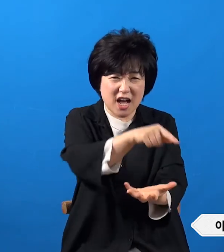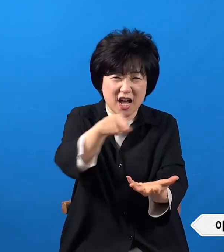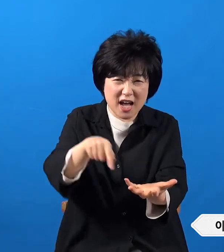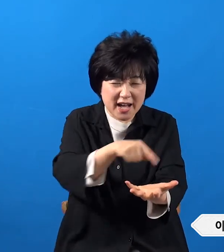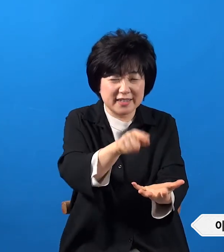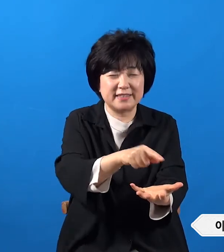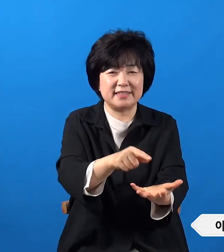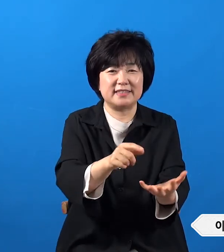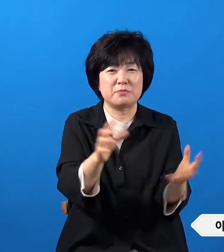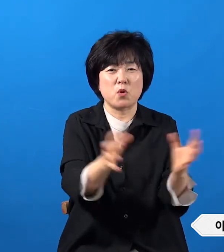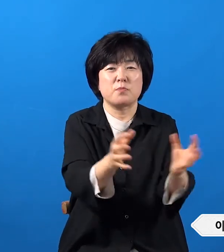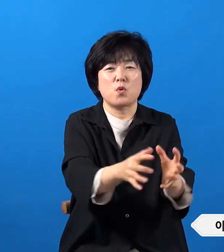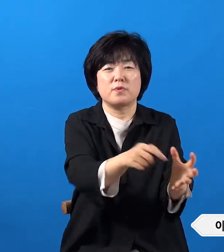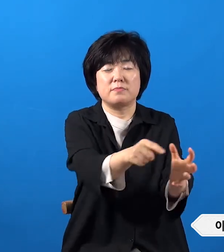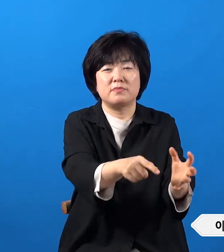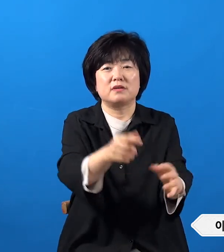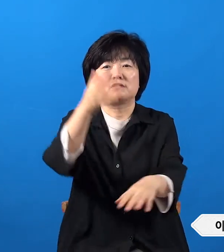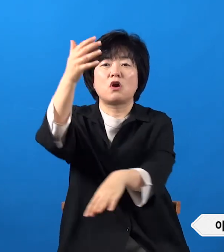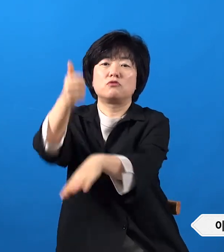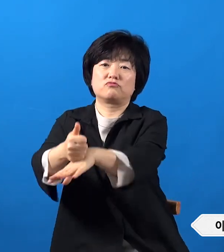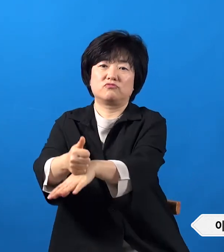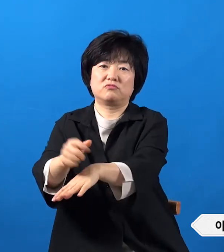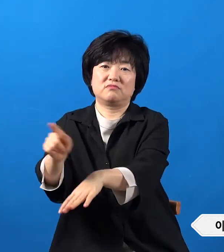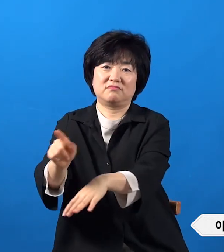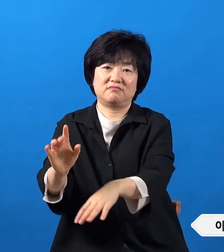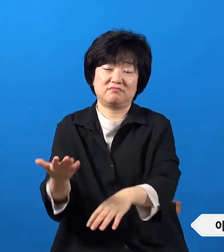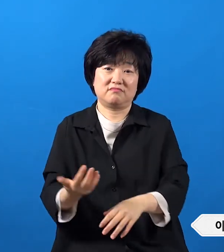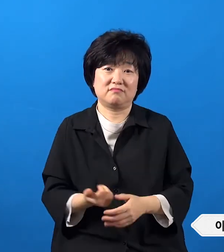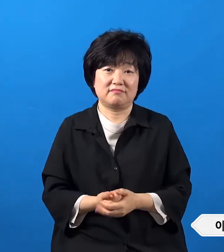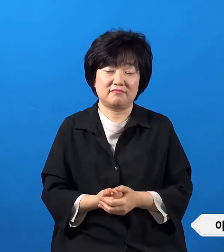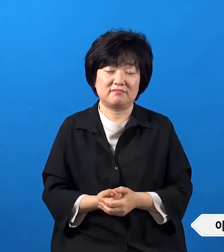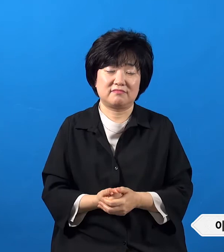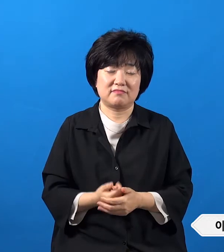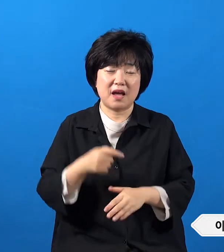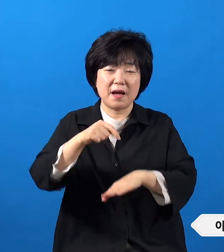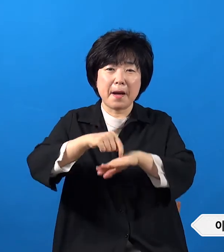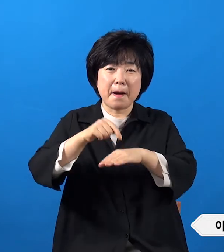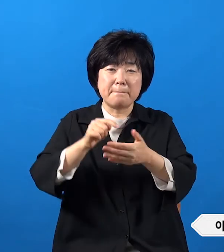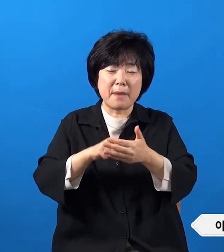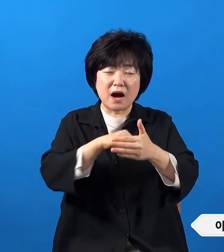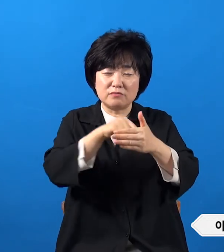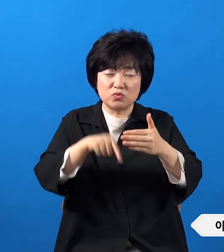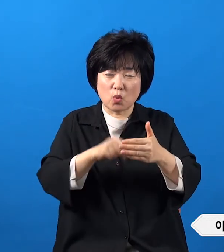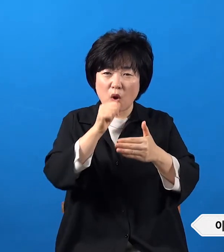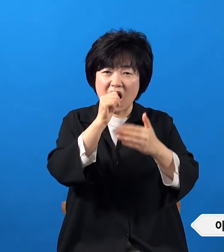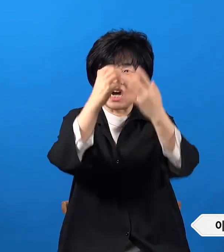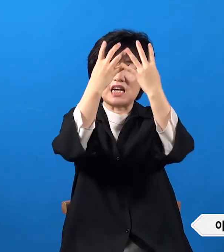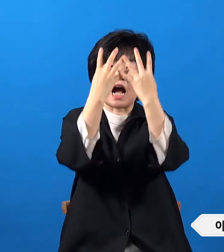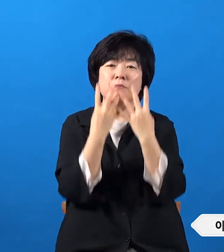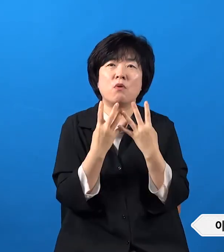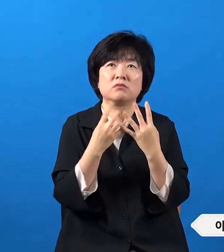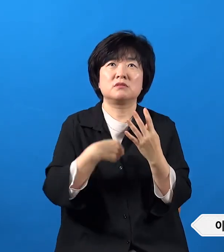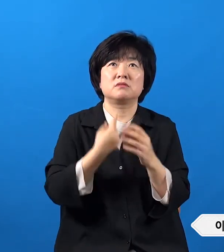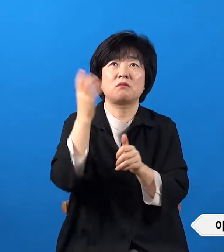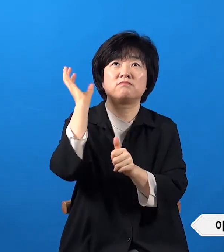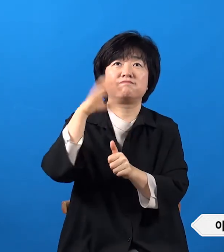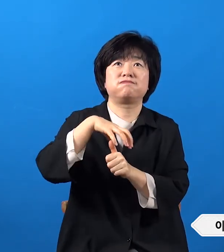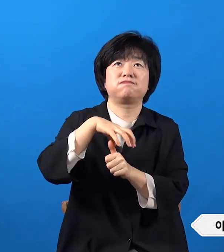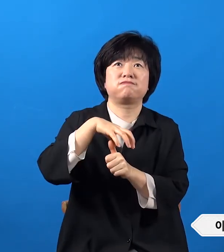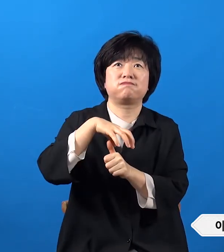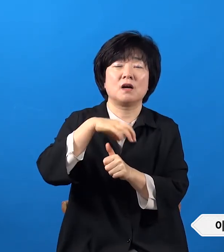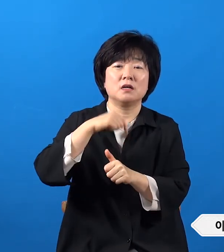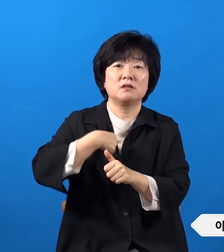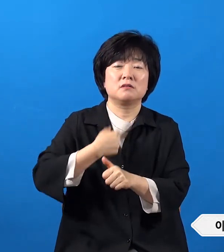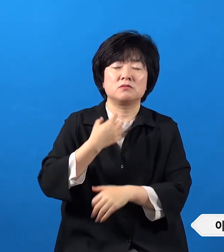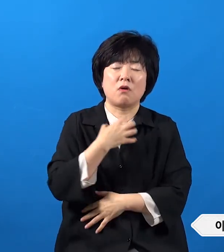보십시오. 오늘 이어지는 말씀은 마음의 감옥에 이들이 갇힐 것이라고, 스스로를 고문하게